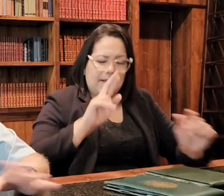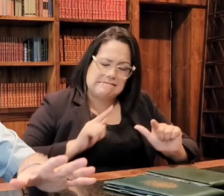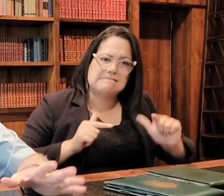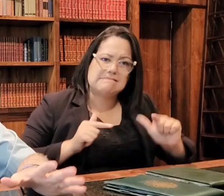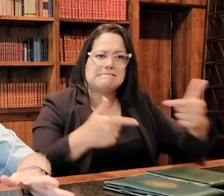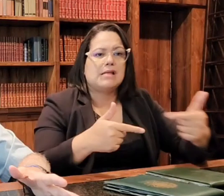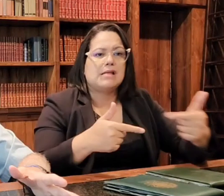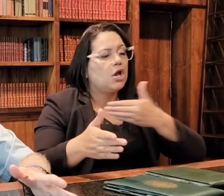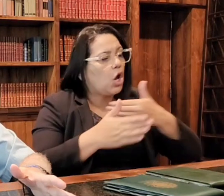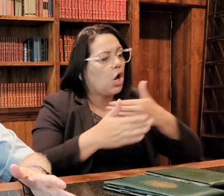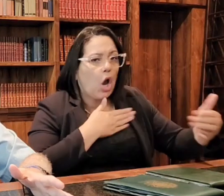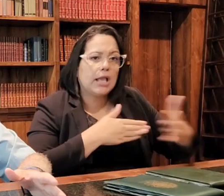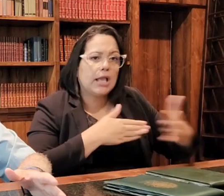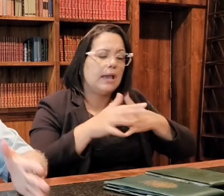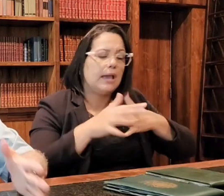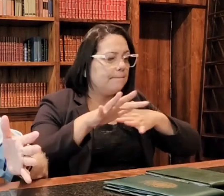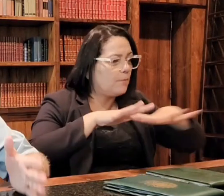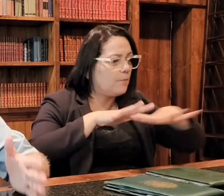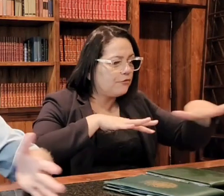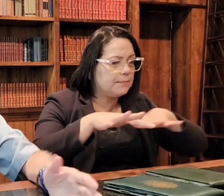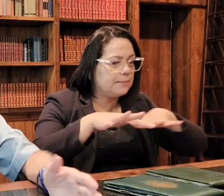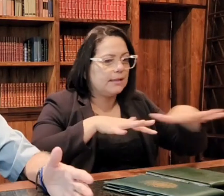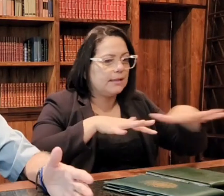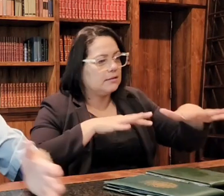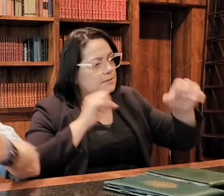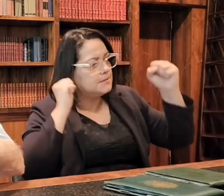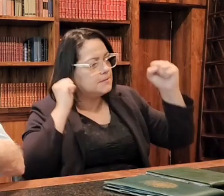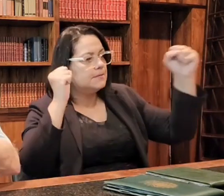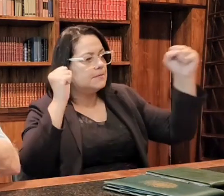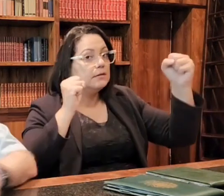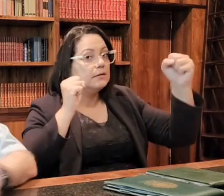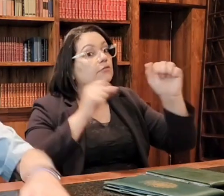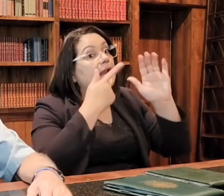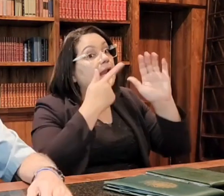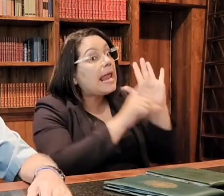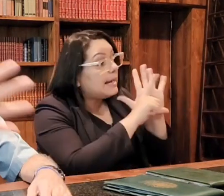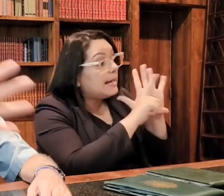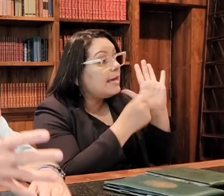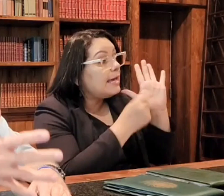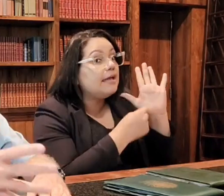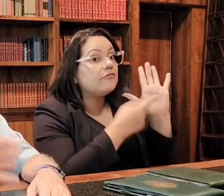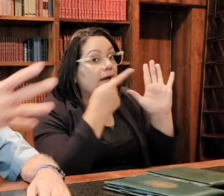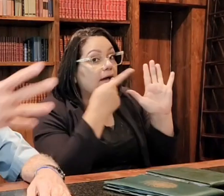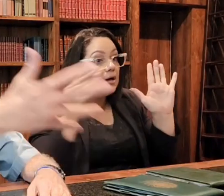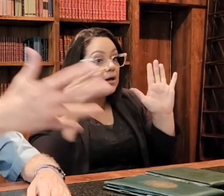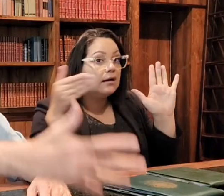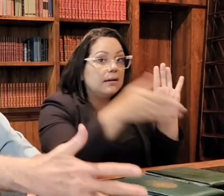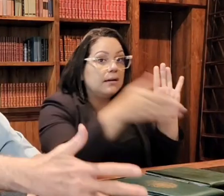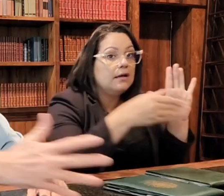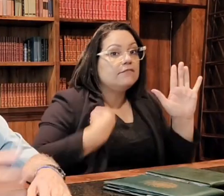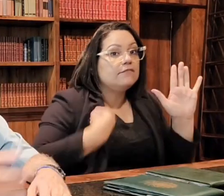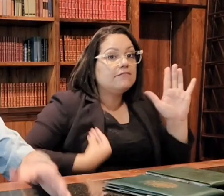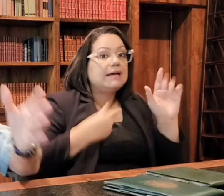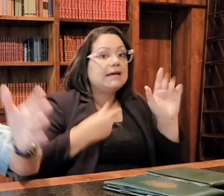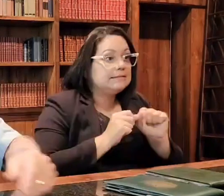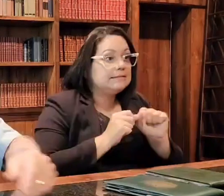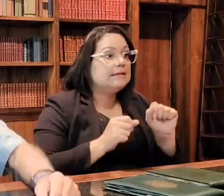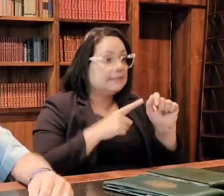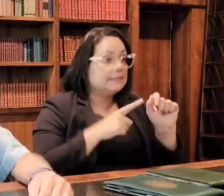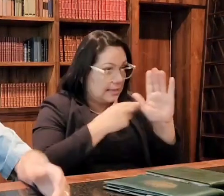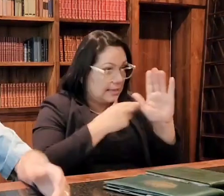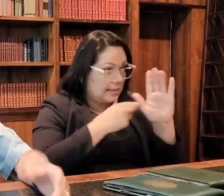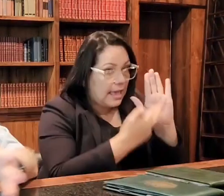Qualquer manifestação, né, uma vez, como diz a lei, participa onde vai fazer a manifestação e tem as